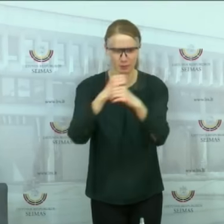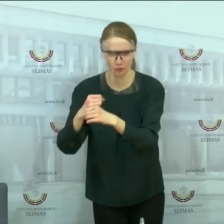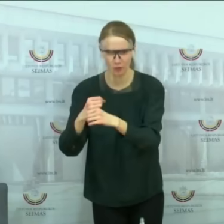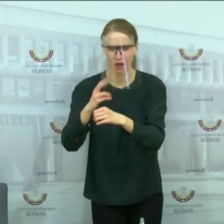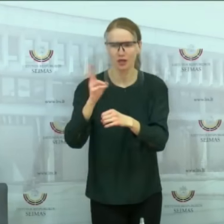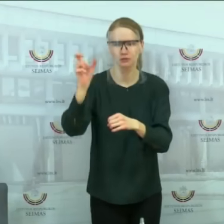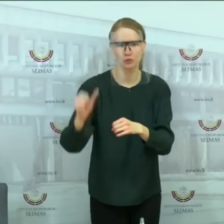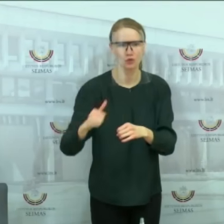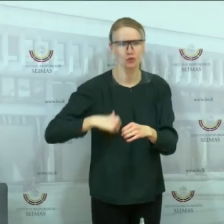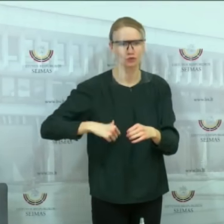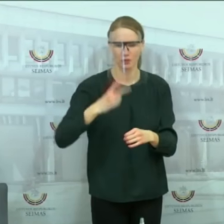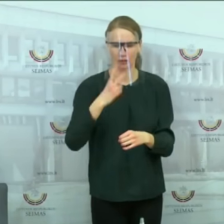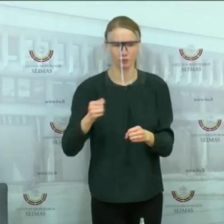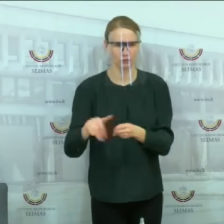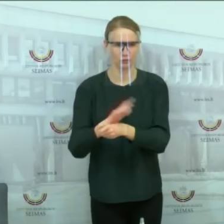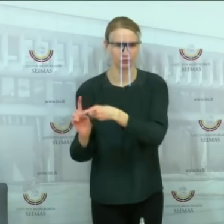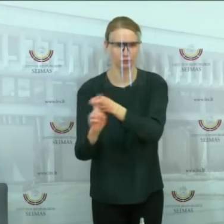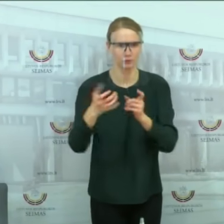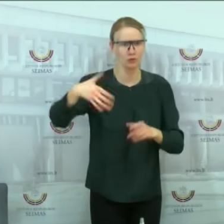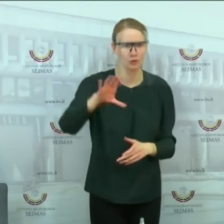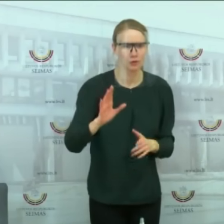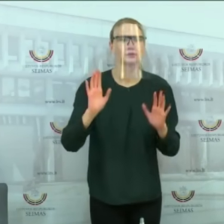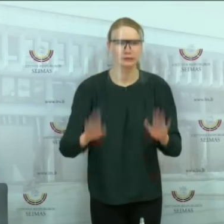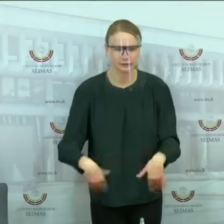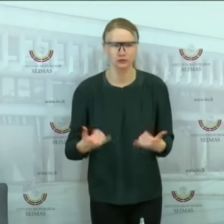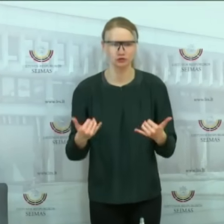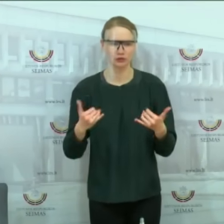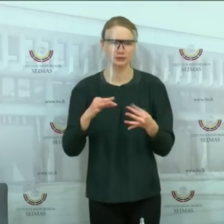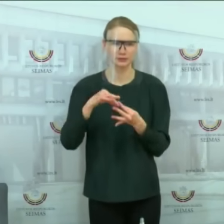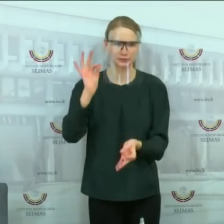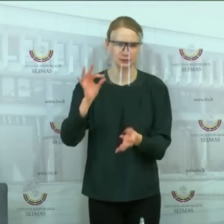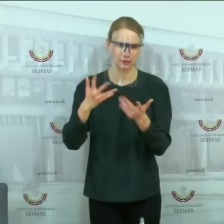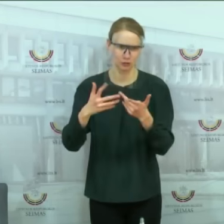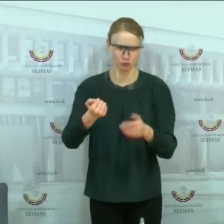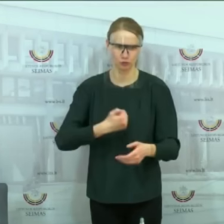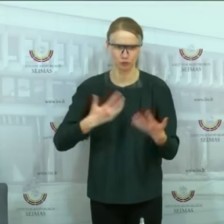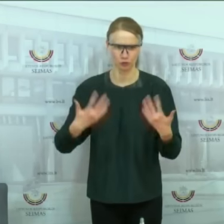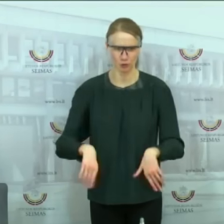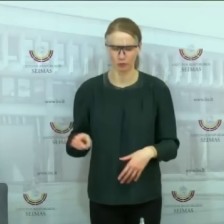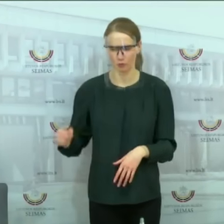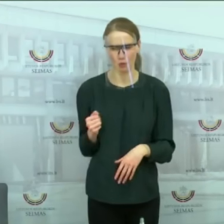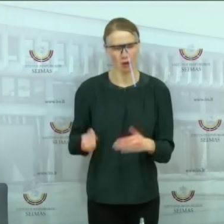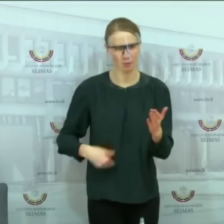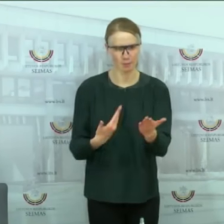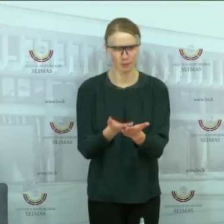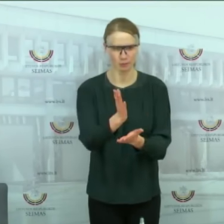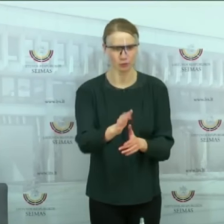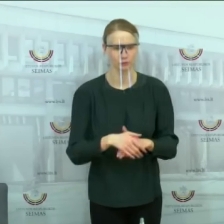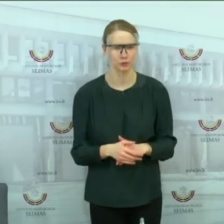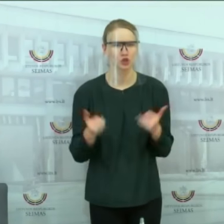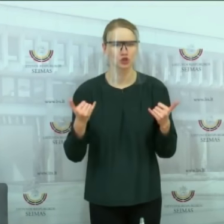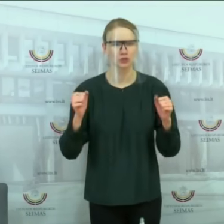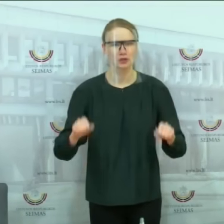atsekti. Šiandien jau turim tikslius skaičius, tai kolegė paminės, jos pristatys, tai tiesiog galim pasidžiaugti, kad